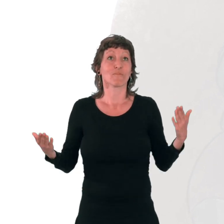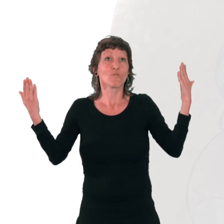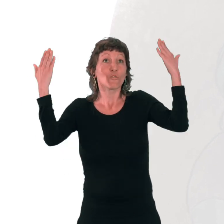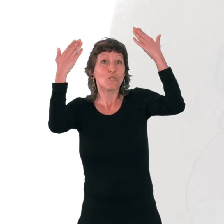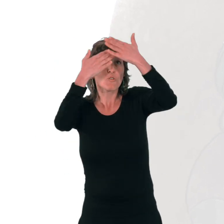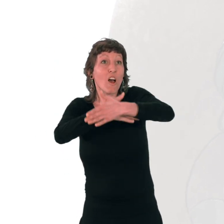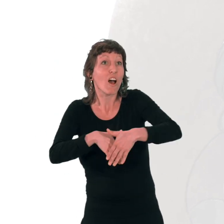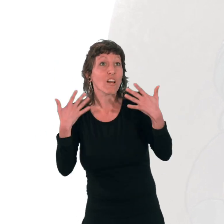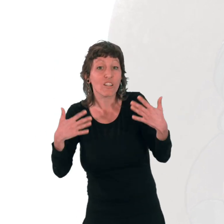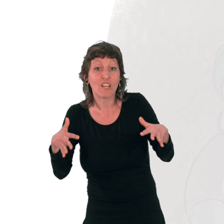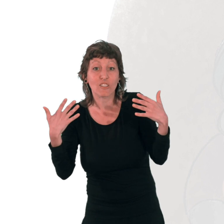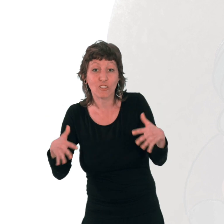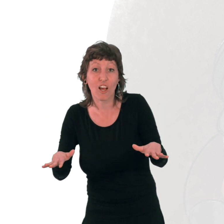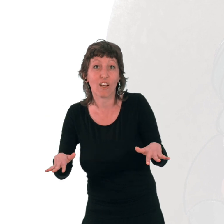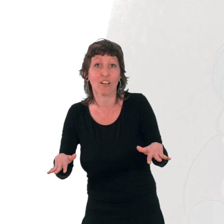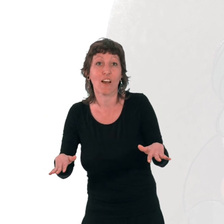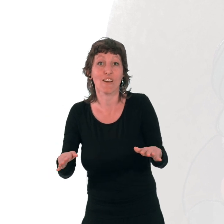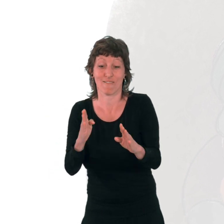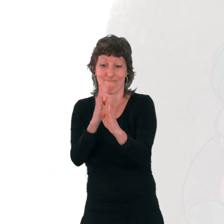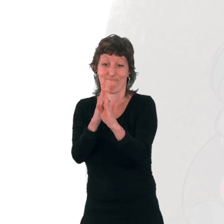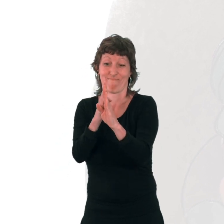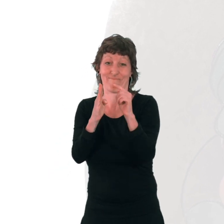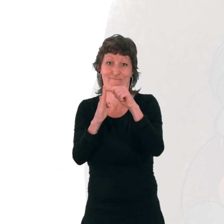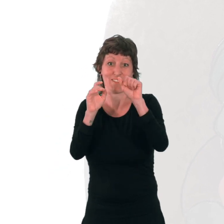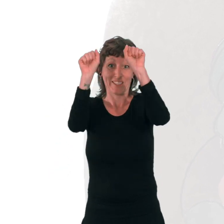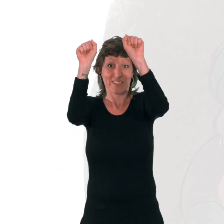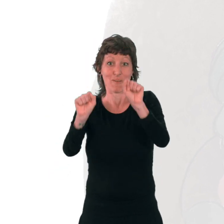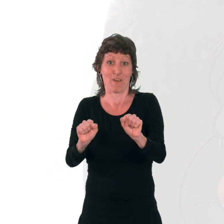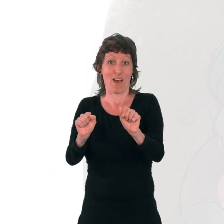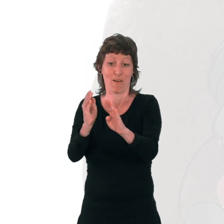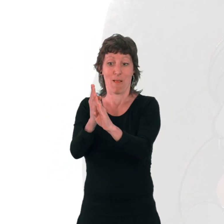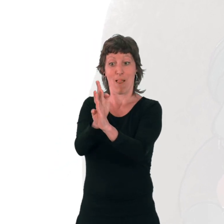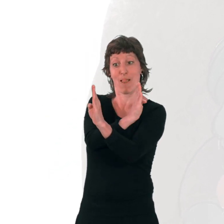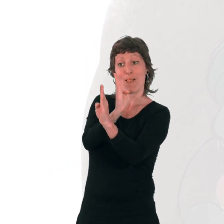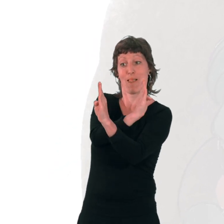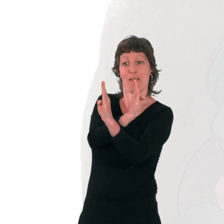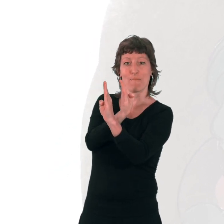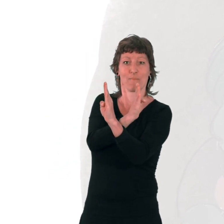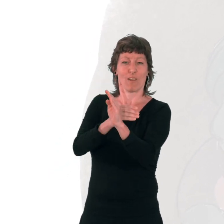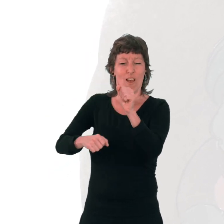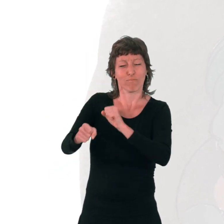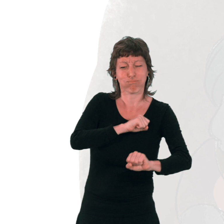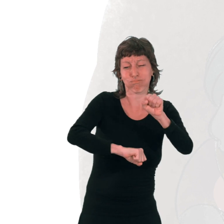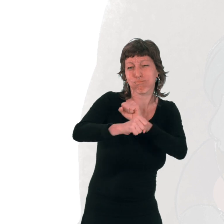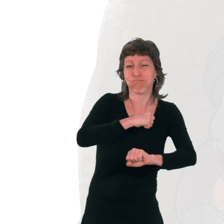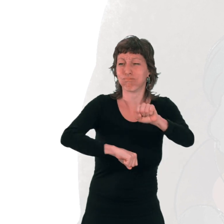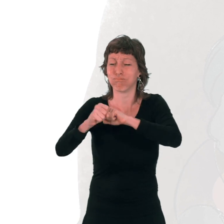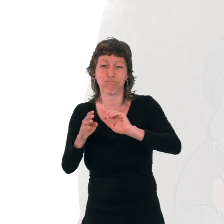Le soir est déjà là, c'est le jour où l'on prépare la fête, c'est-à-dire le jour avant